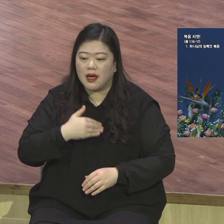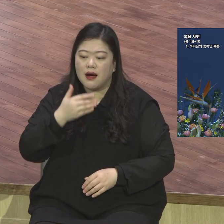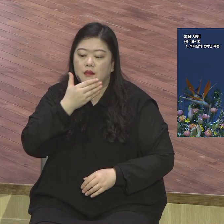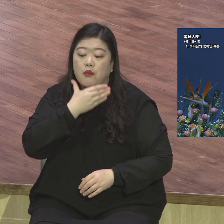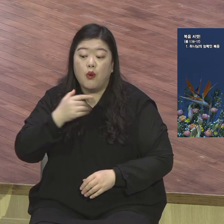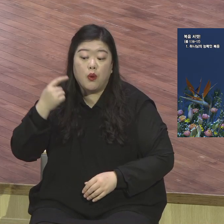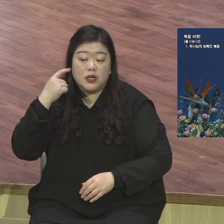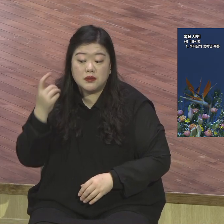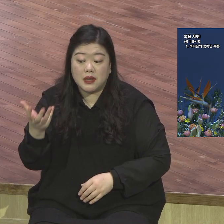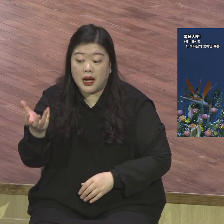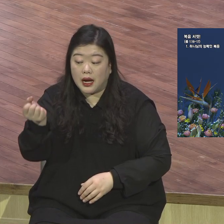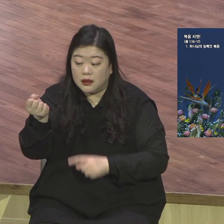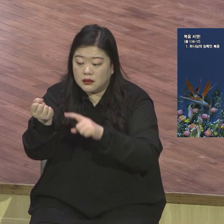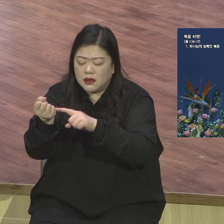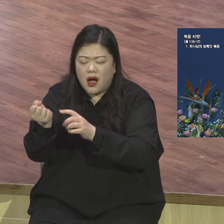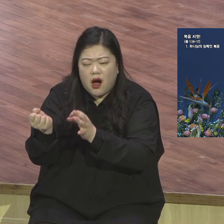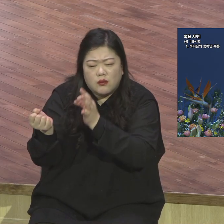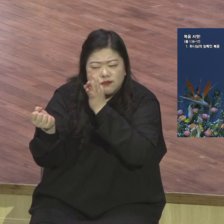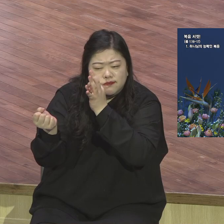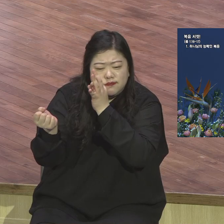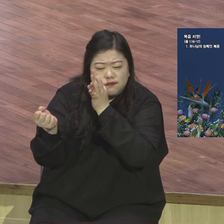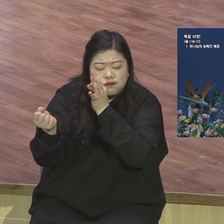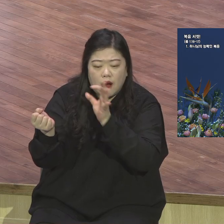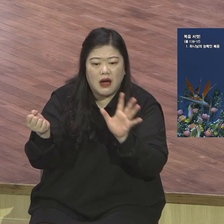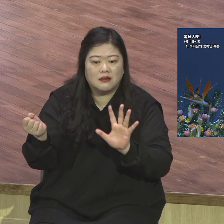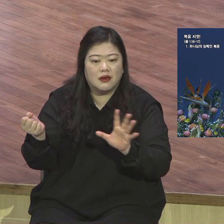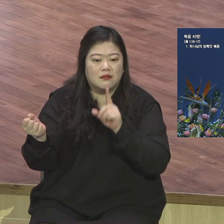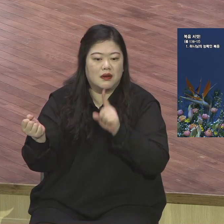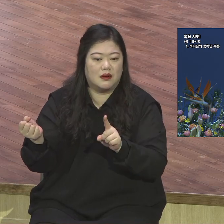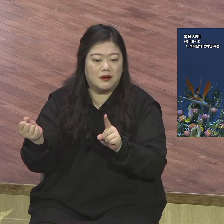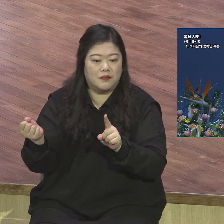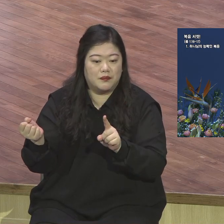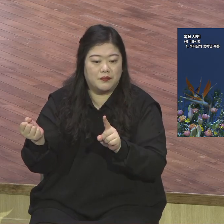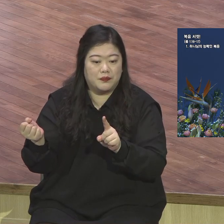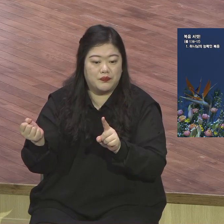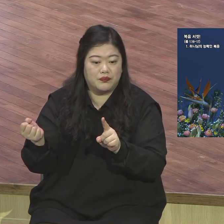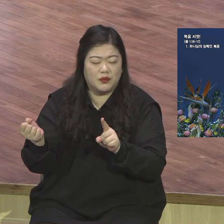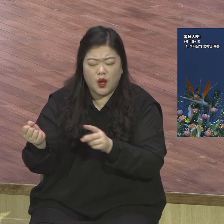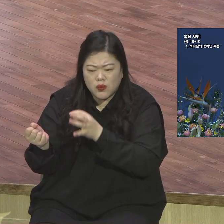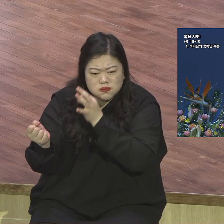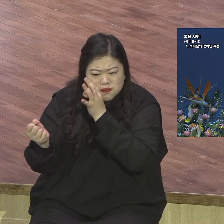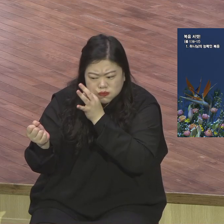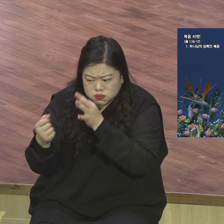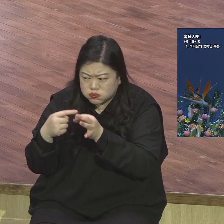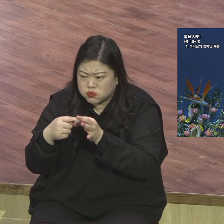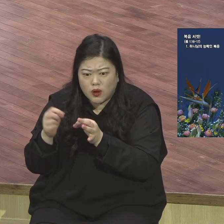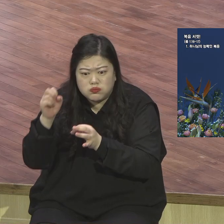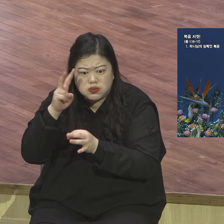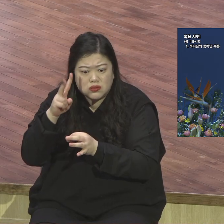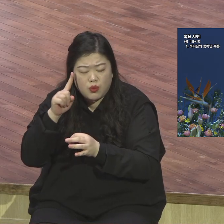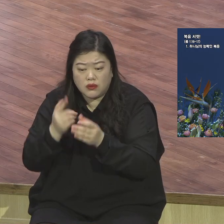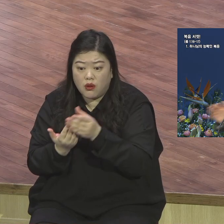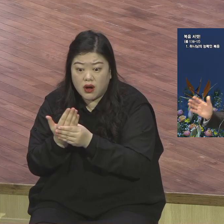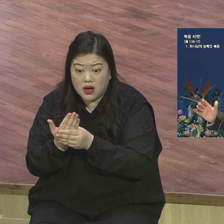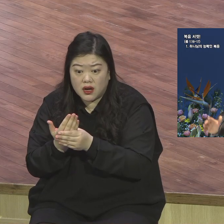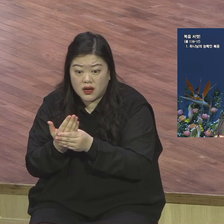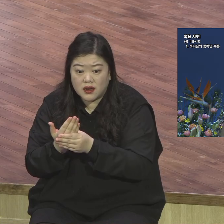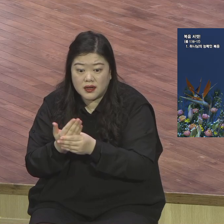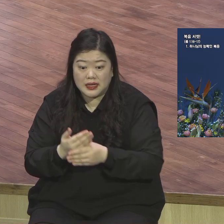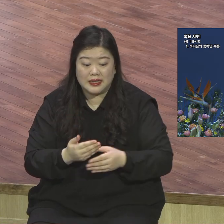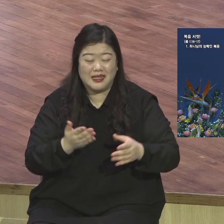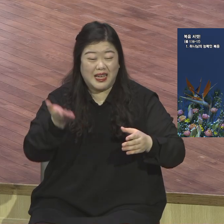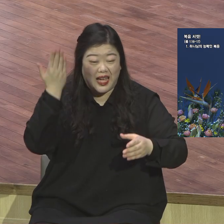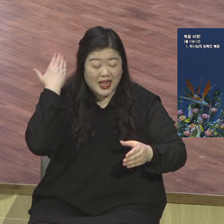부끄러워하지 아니한다라고 밝히고 있습니다. 이 말은 당시 세상 사람들은 바울이 전한 복음을 다